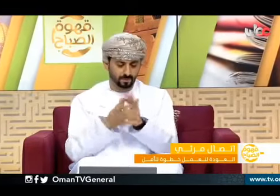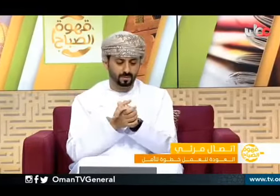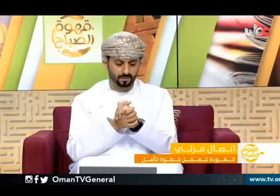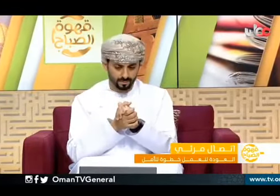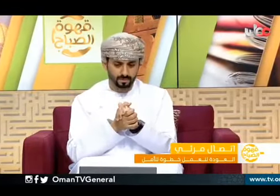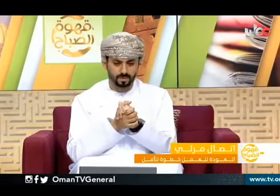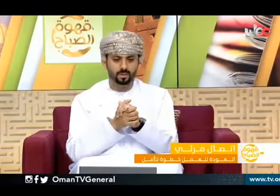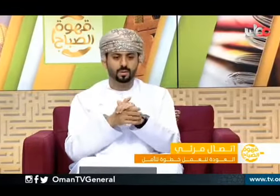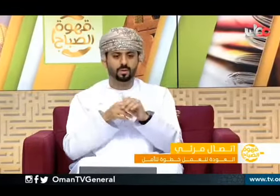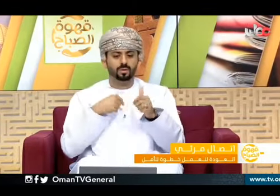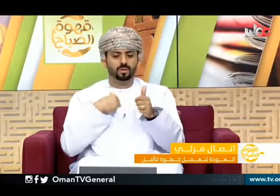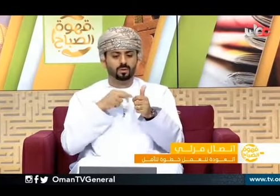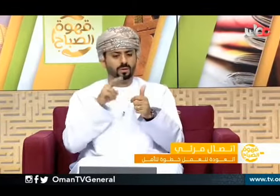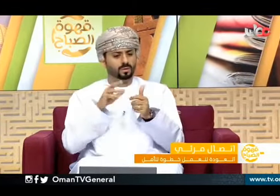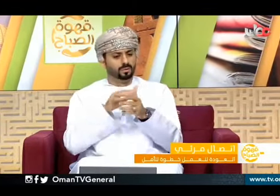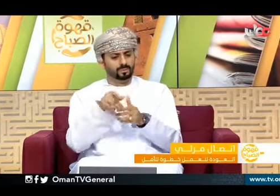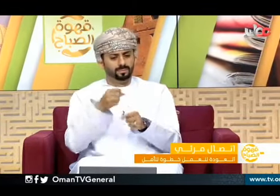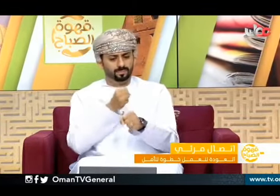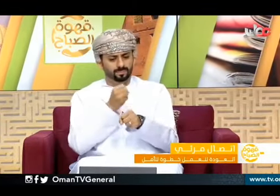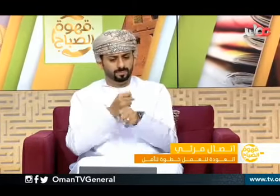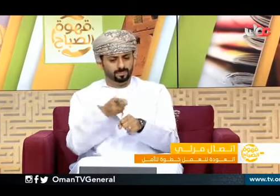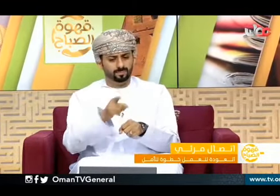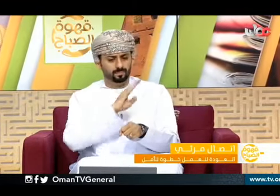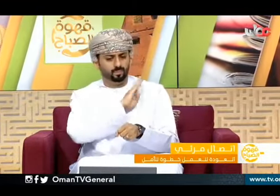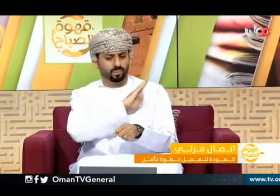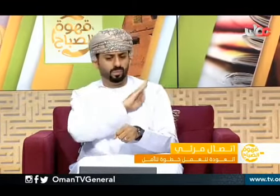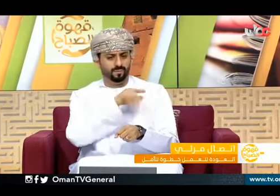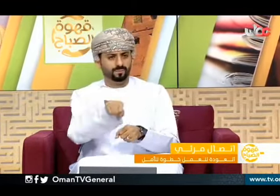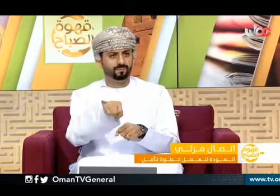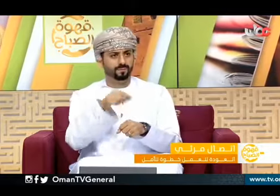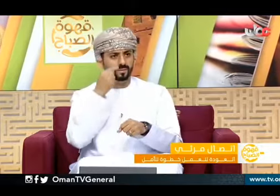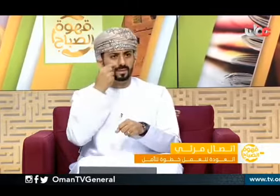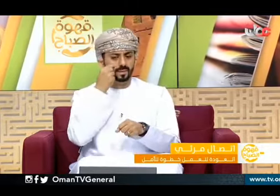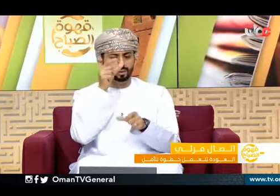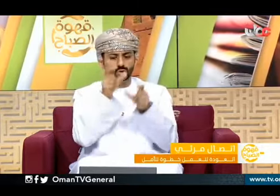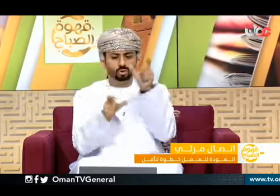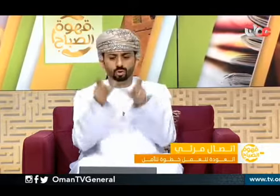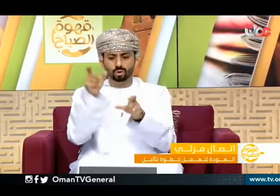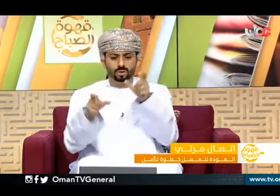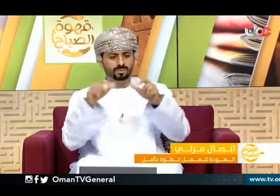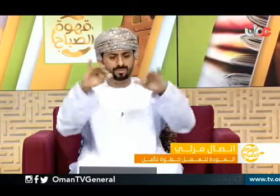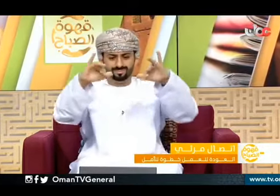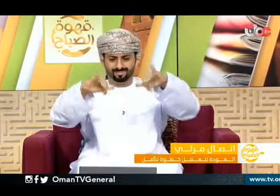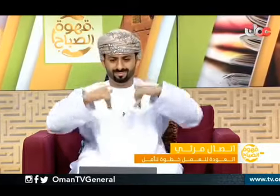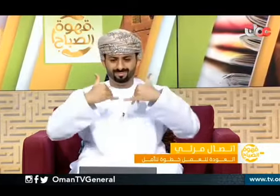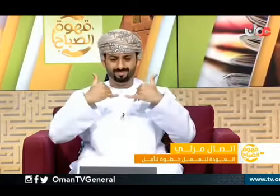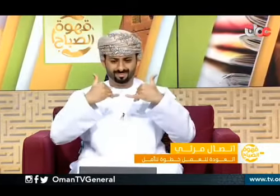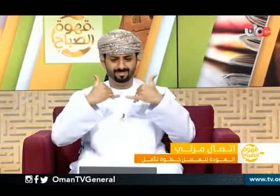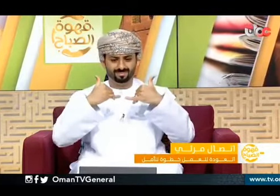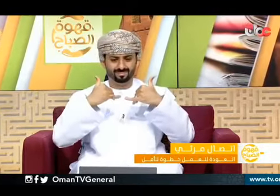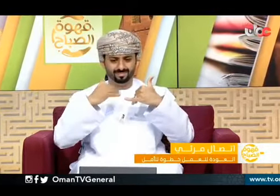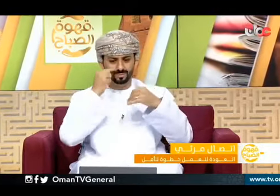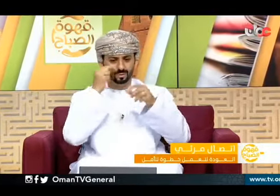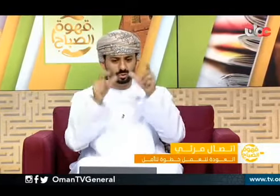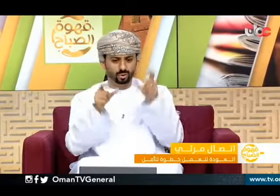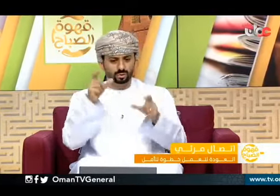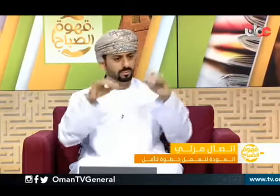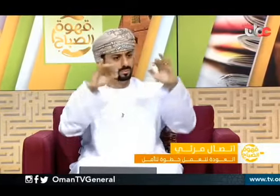أيضا بالنسبة لوقاية الشخص من الجائحة. بالنسبة لي أنت كموظفين